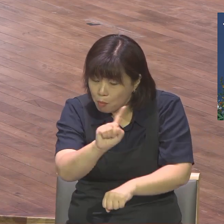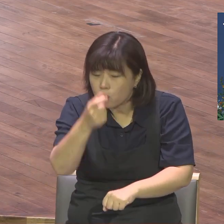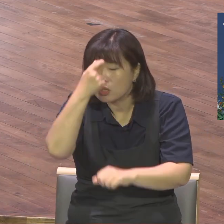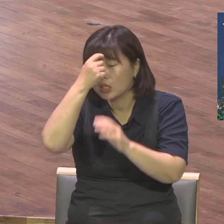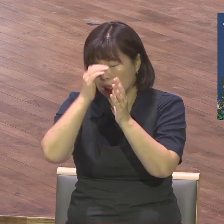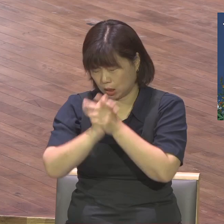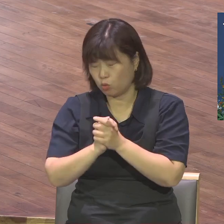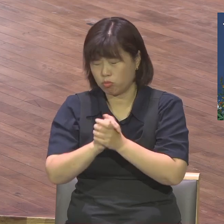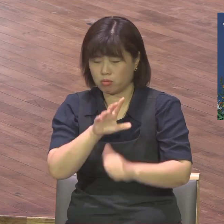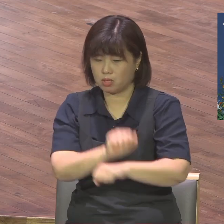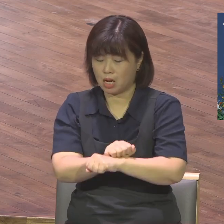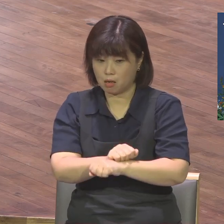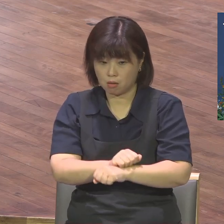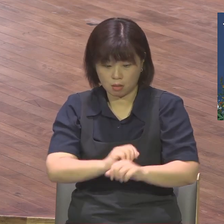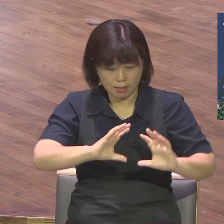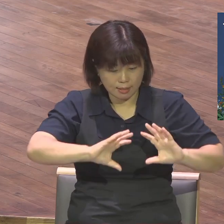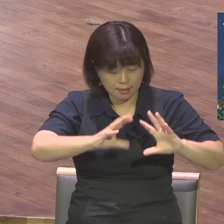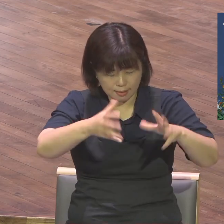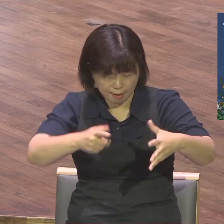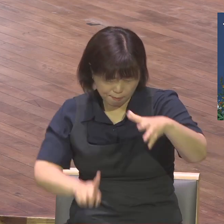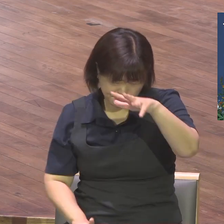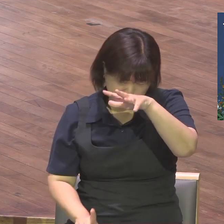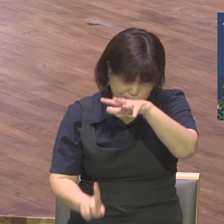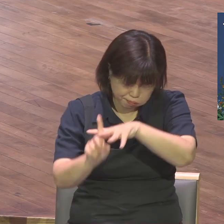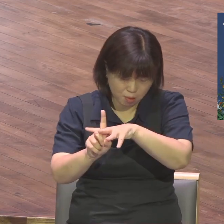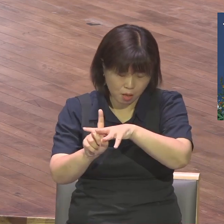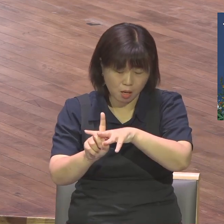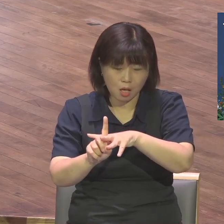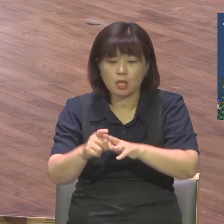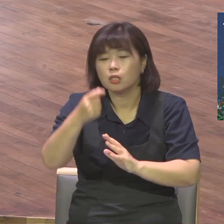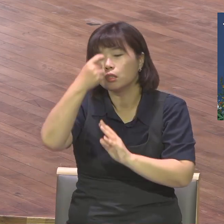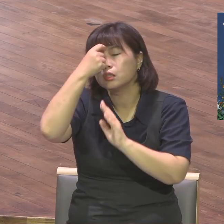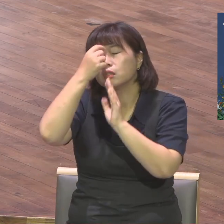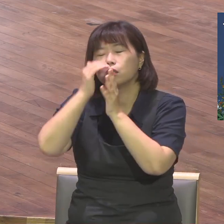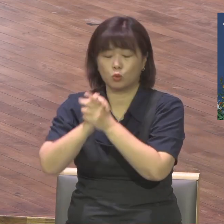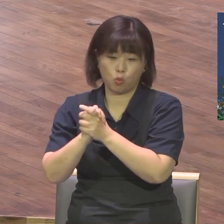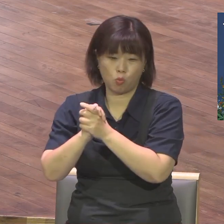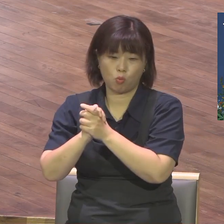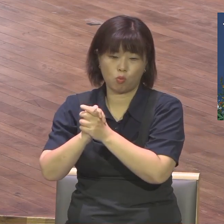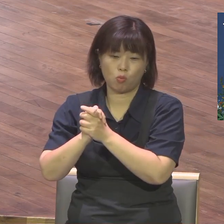나라를 제사장 나라로 쓰신다. 그 밖에 답이 없어요.